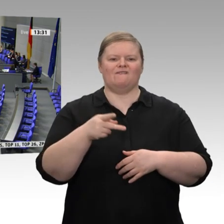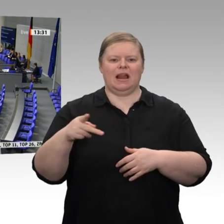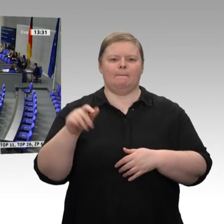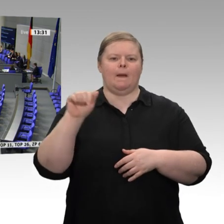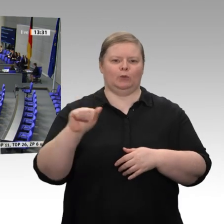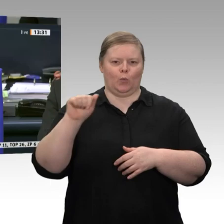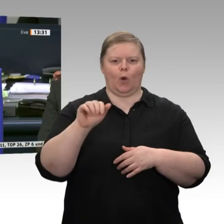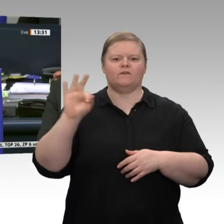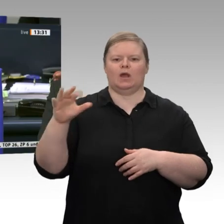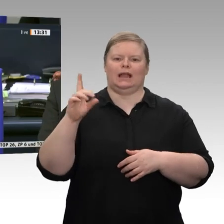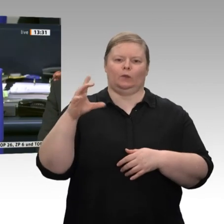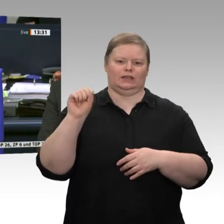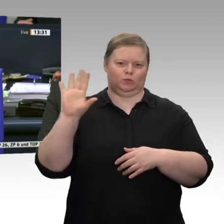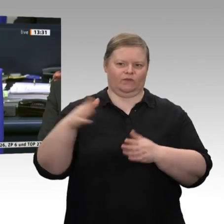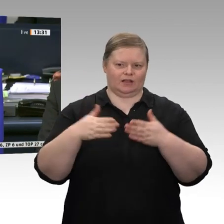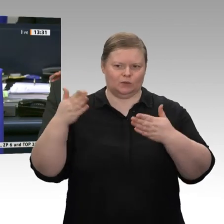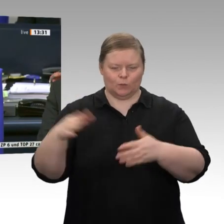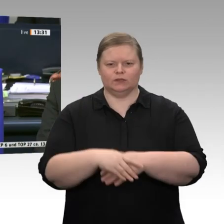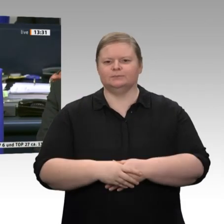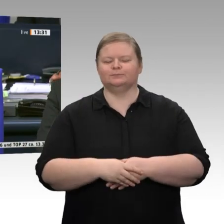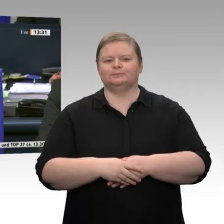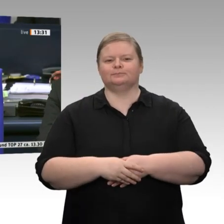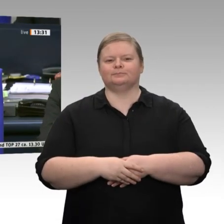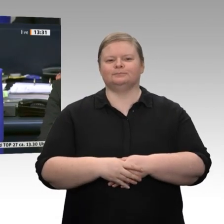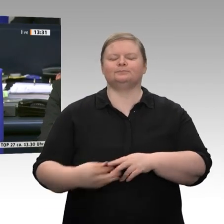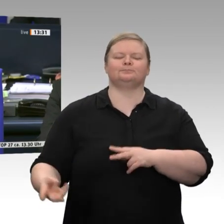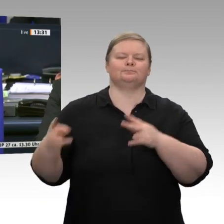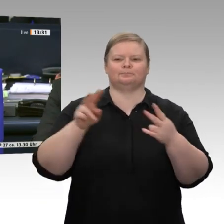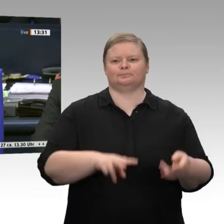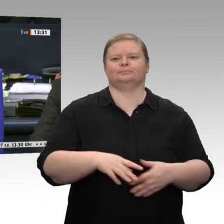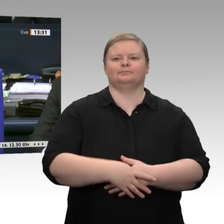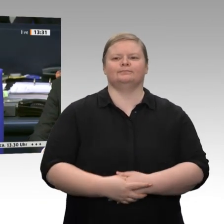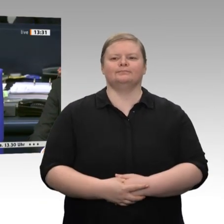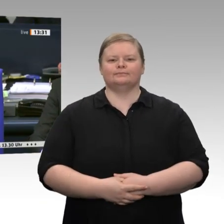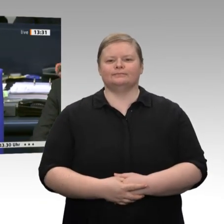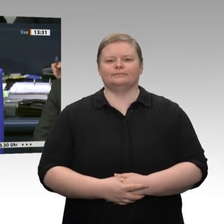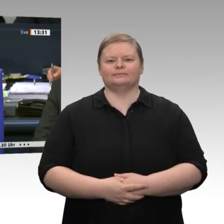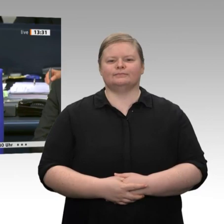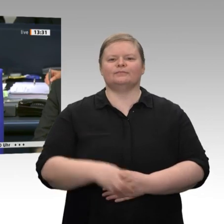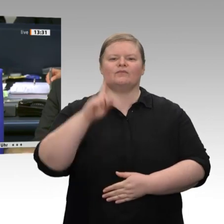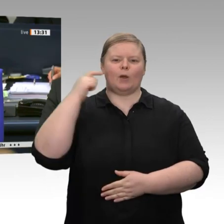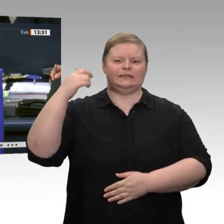Das Wort hat der Kollege Philipp Amthor für die CDU-CSU-Fraktion.